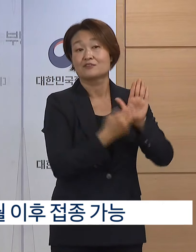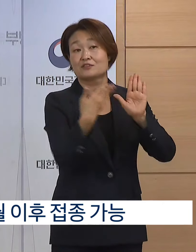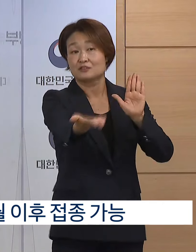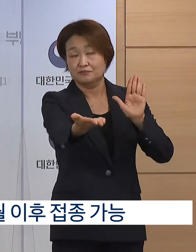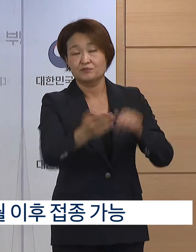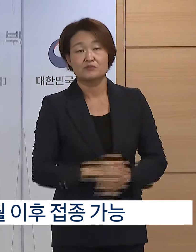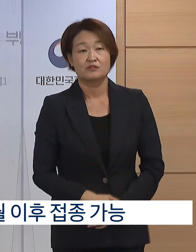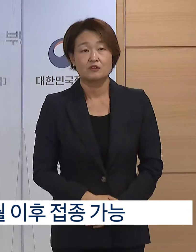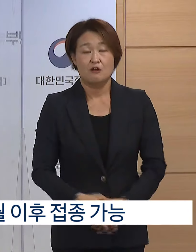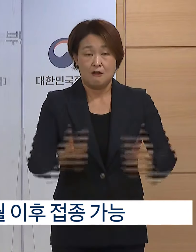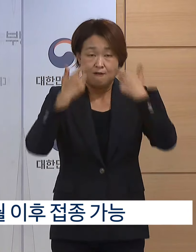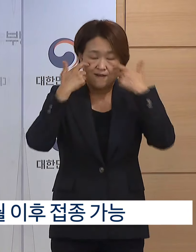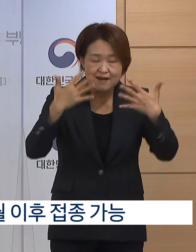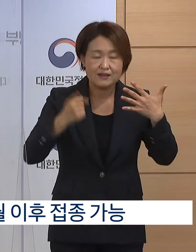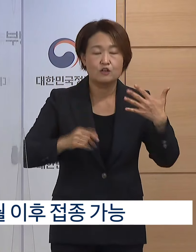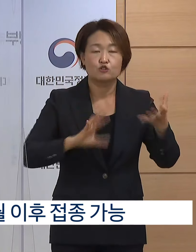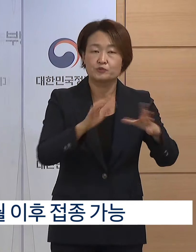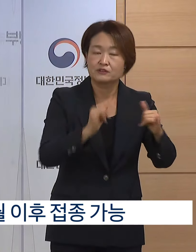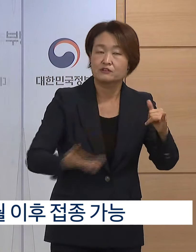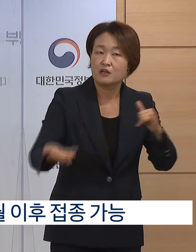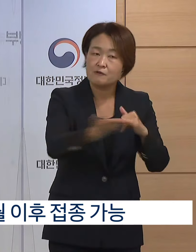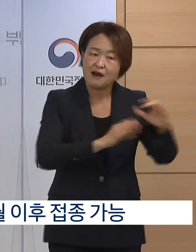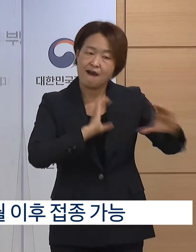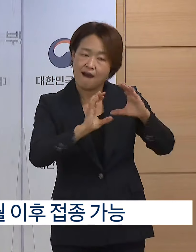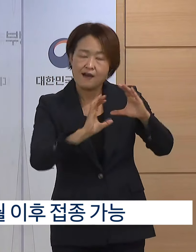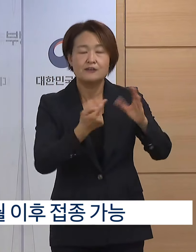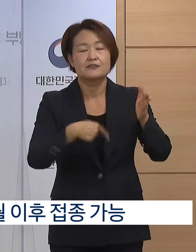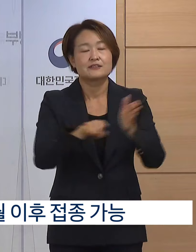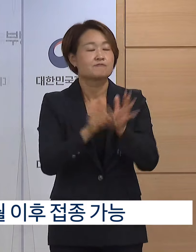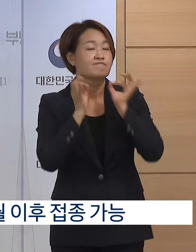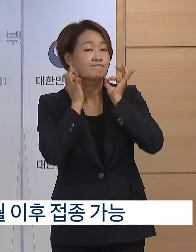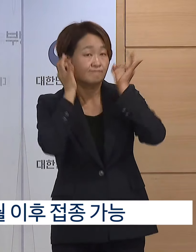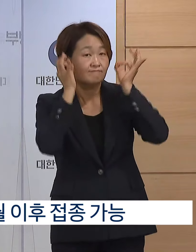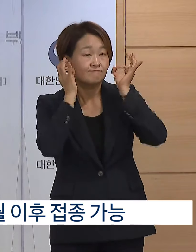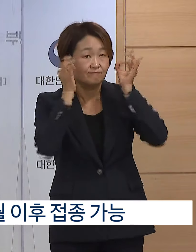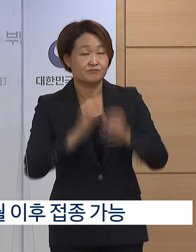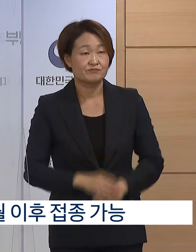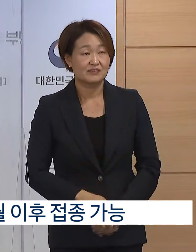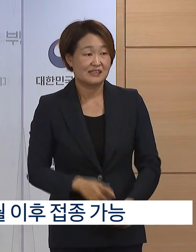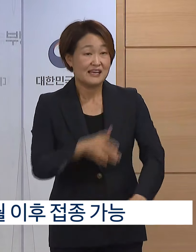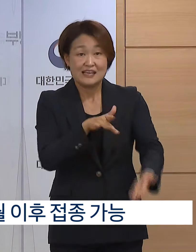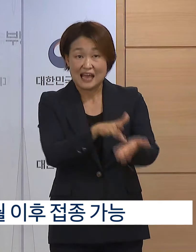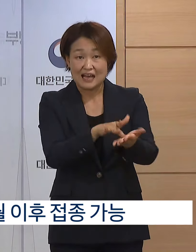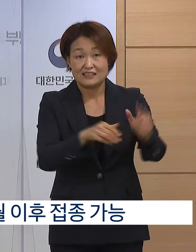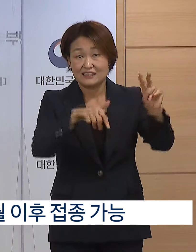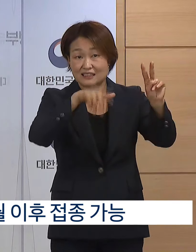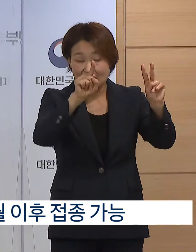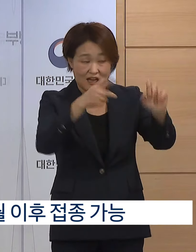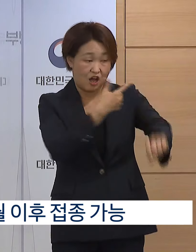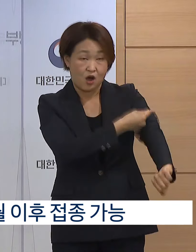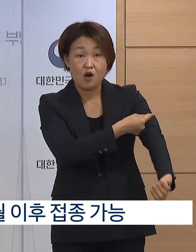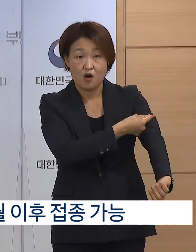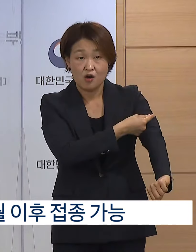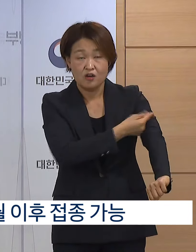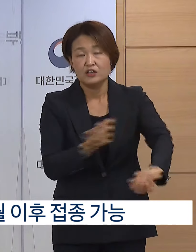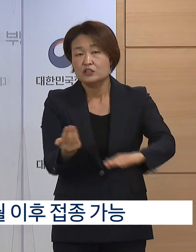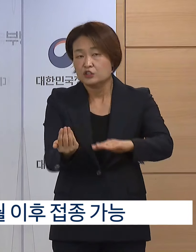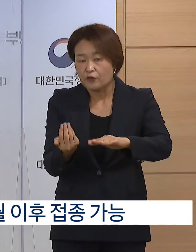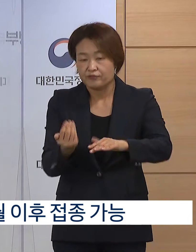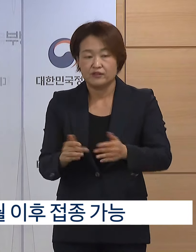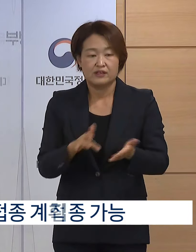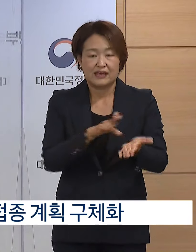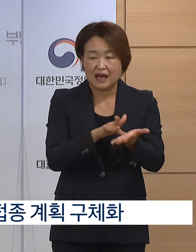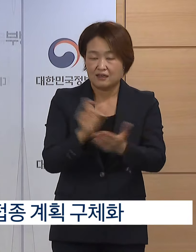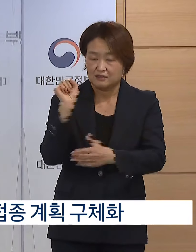또한 투명하게 소통하고 논의하겠습니다. 이가 백신 접종 전까지는 백신의